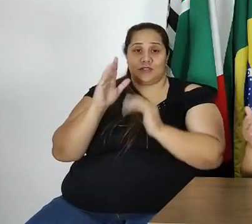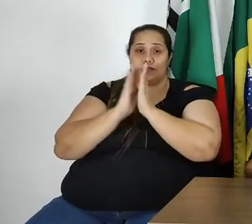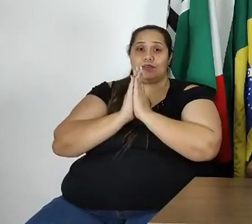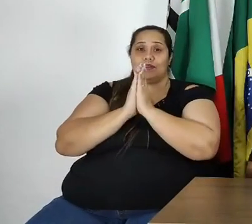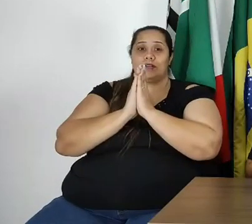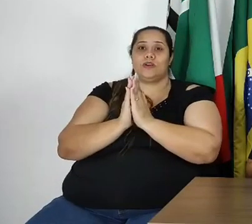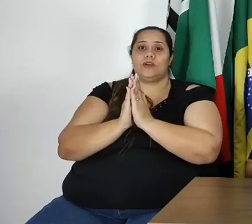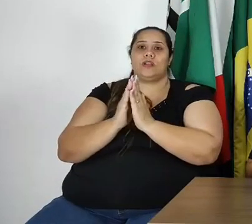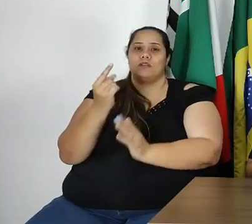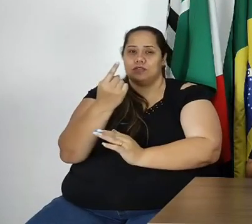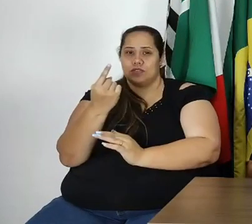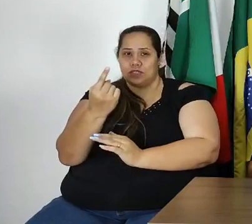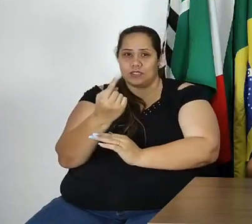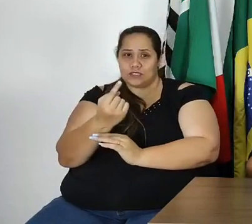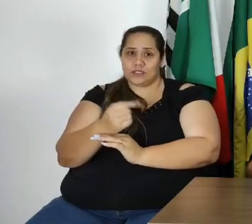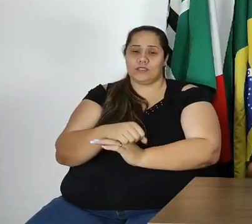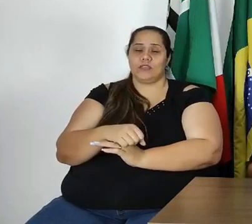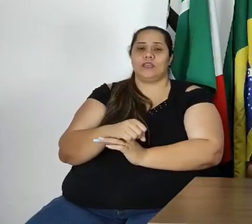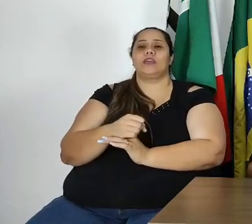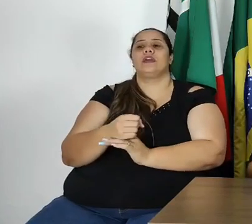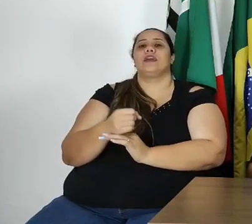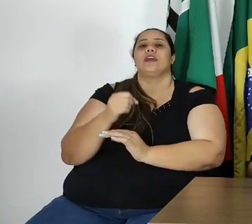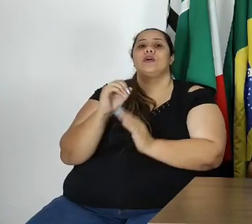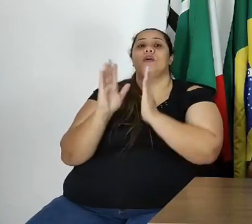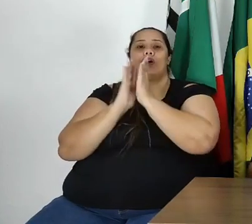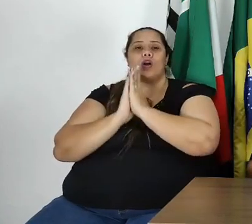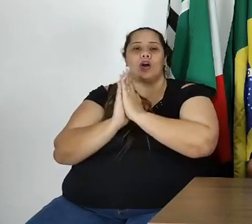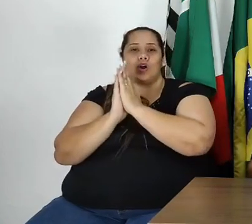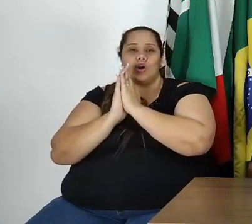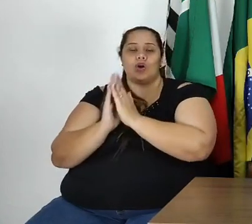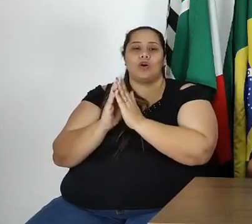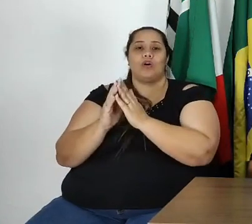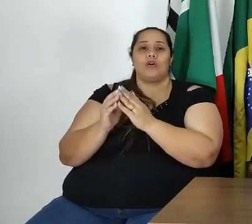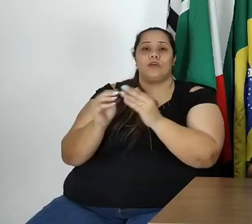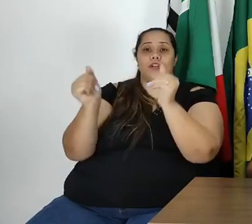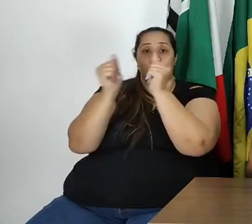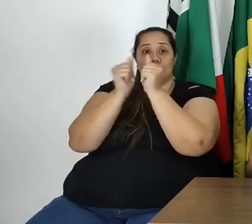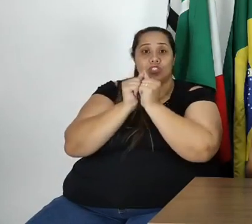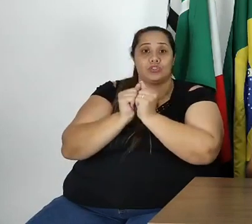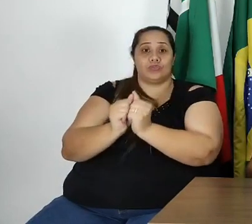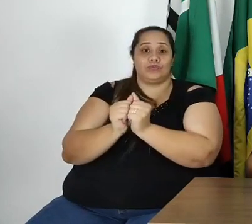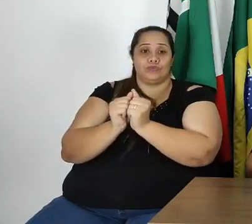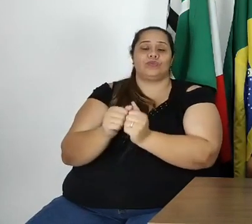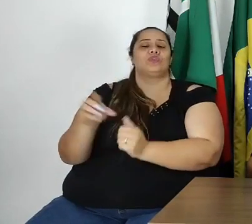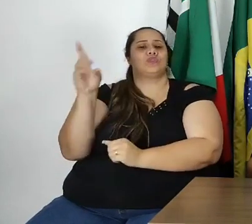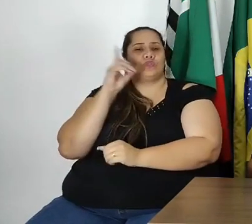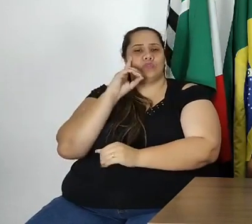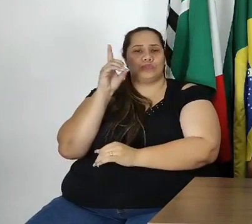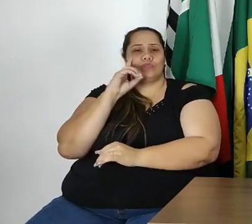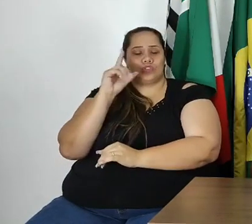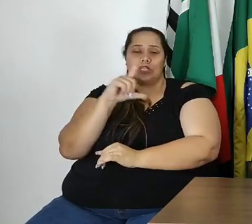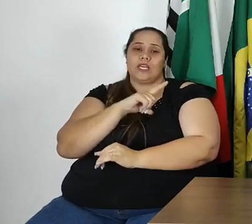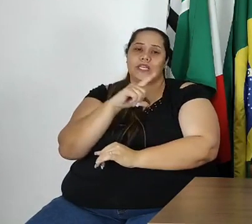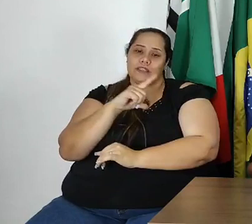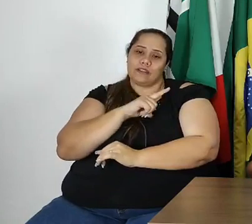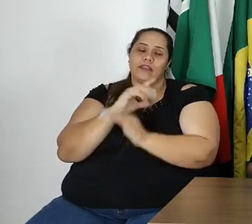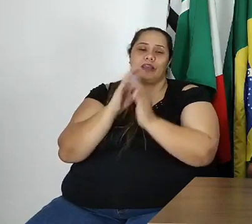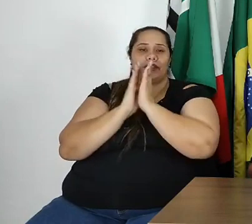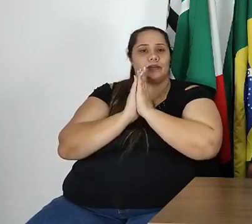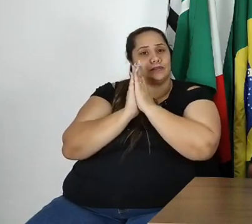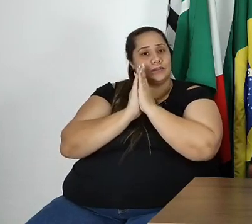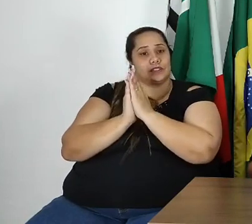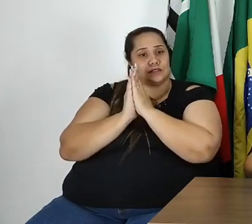nos grupos de intercessão. Temos na segunda, na terça, na quarta, todos os dias. Eu sou mulher, eu só consigo